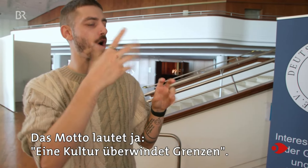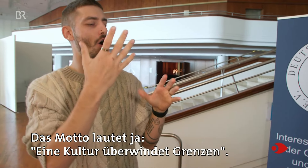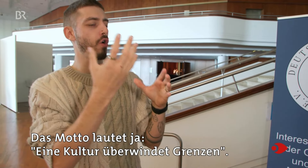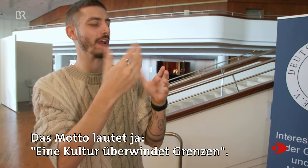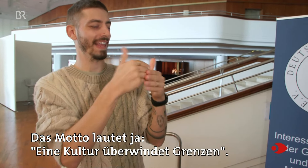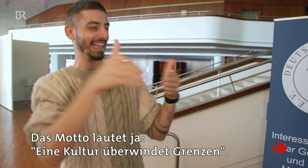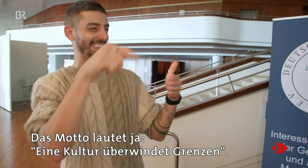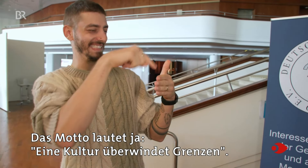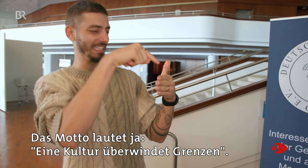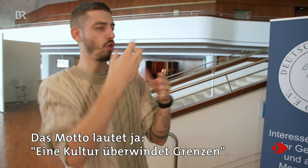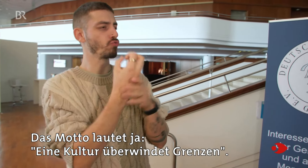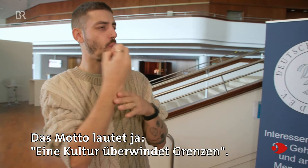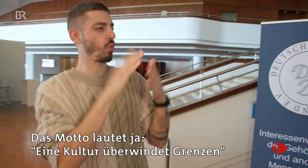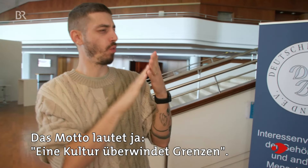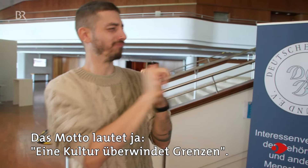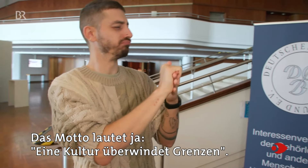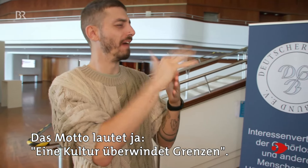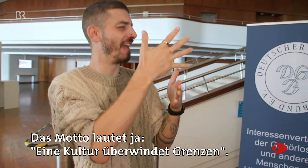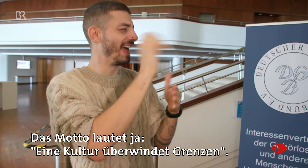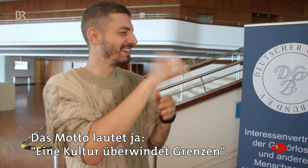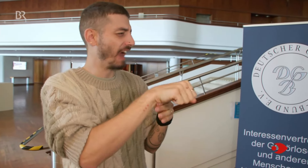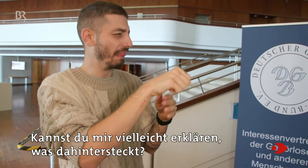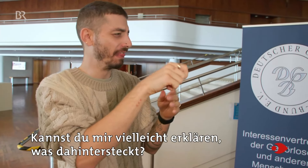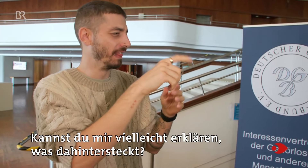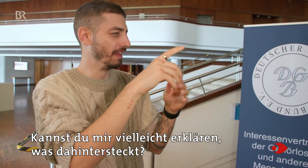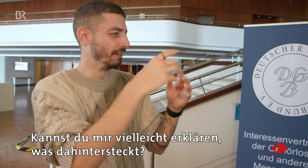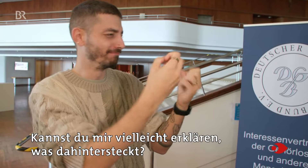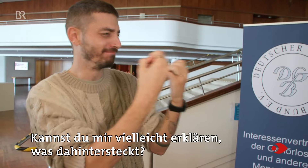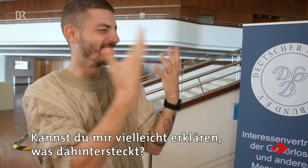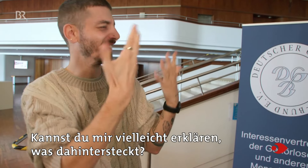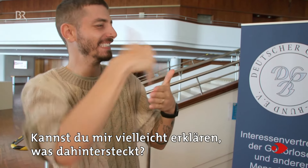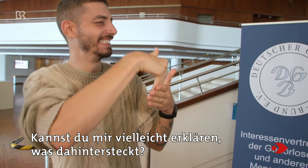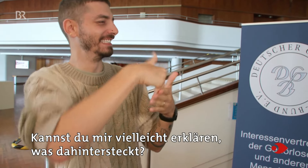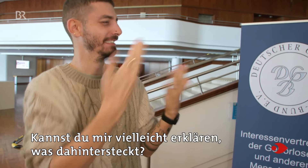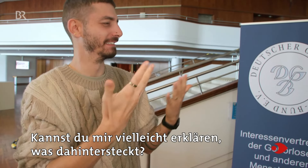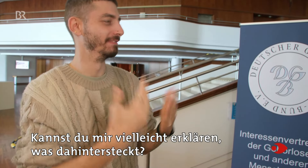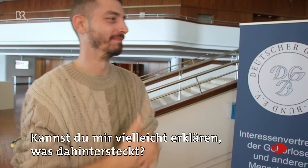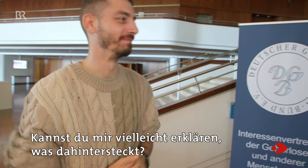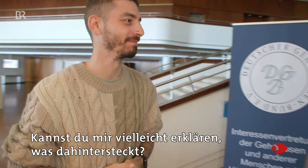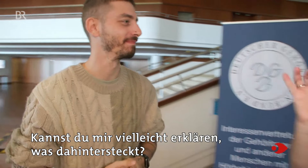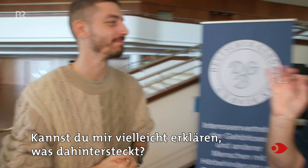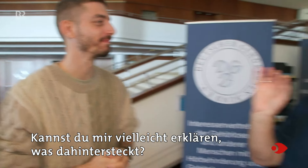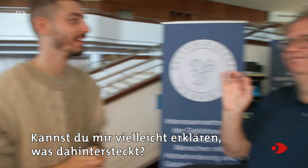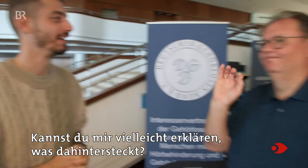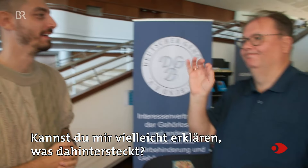Das Motto lautet ja, eine Kultur überwindet Grenzen. Kannst du mir vielleicht erklären, was dahinter steckt?